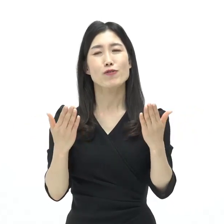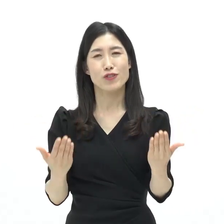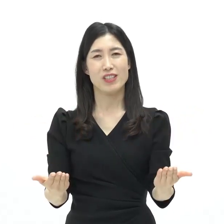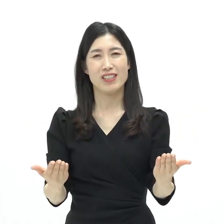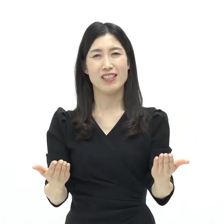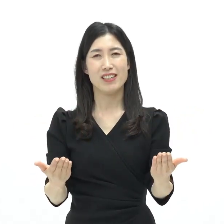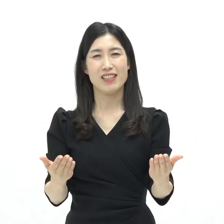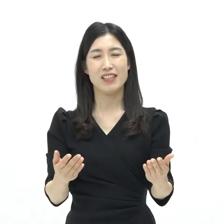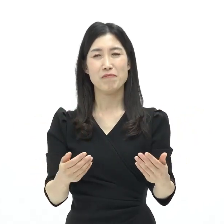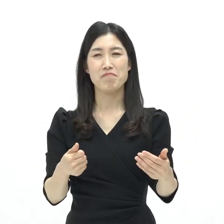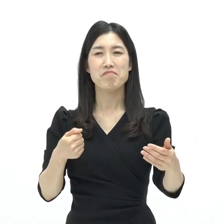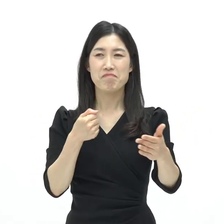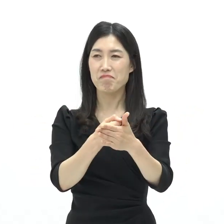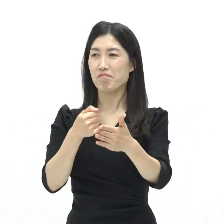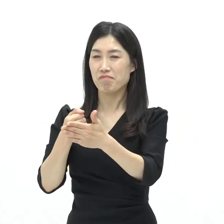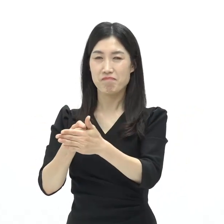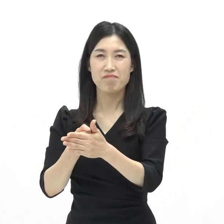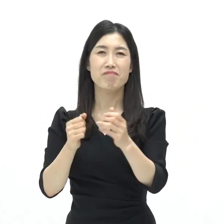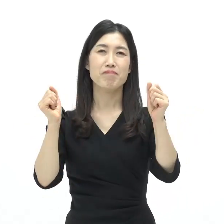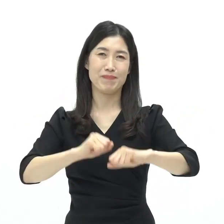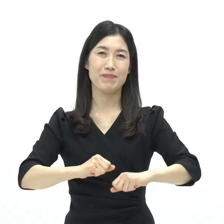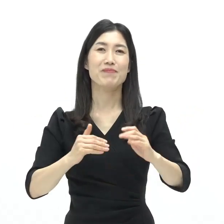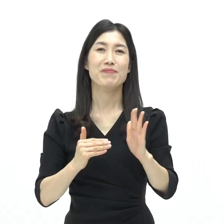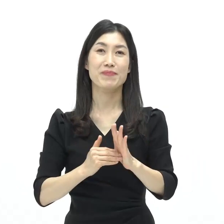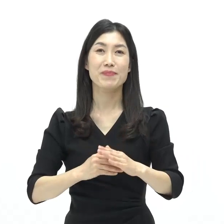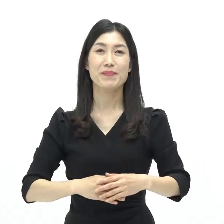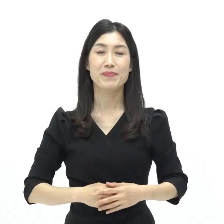중지한다는 휴전협정에 합의했답니다.